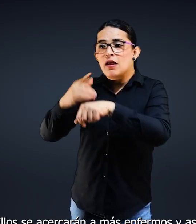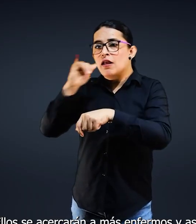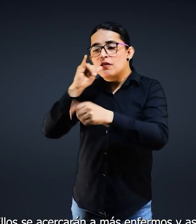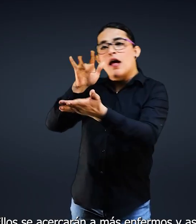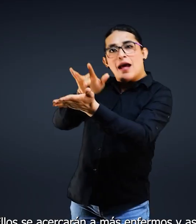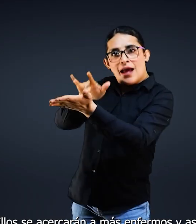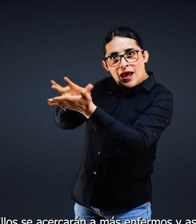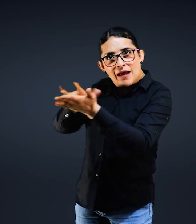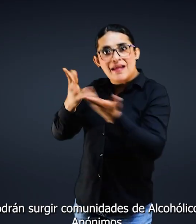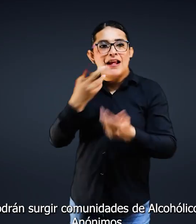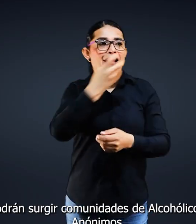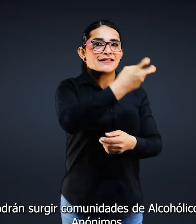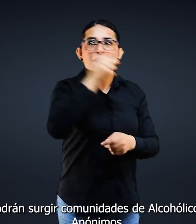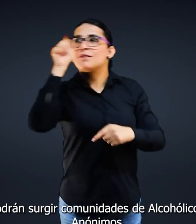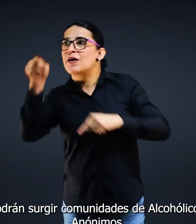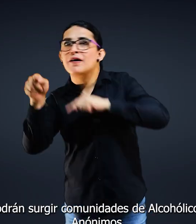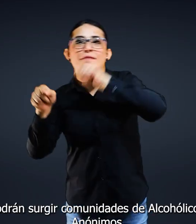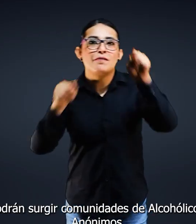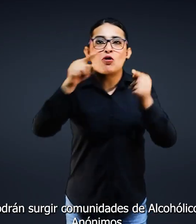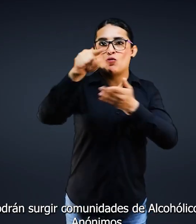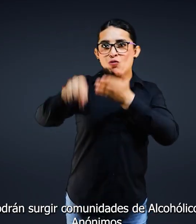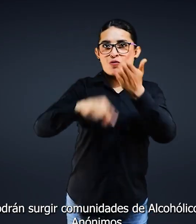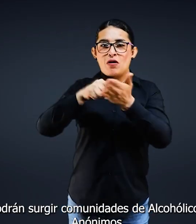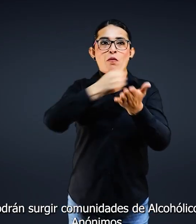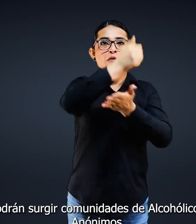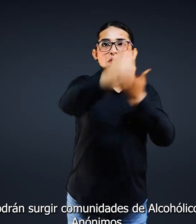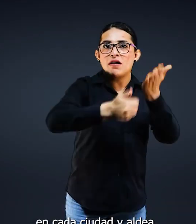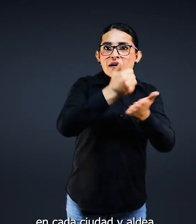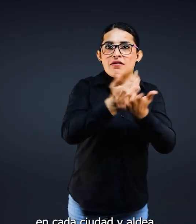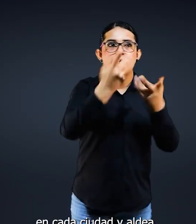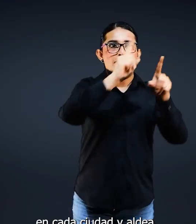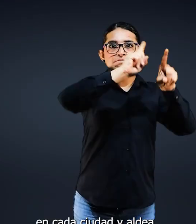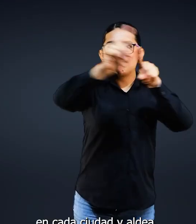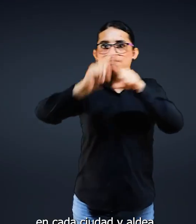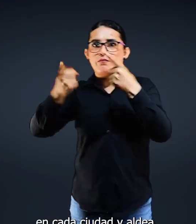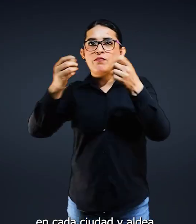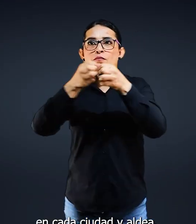y, así, podrán surgir comunidades de alcohólicos anónimos en cada ciudad y aldea,